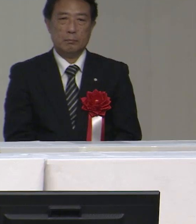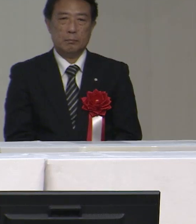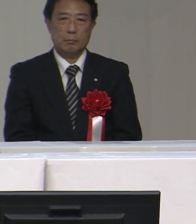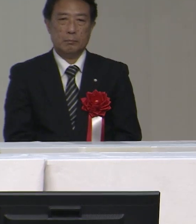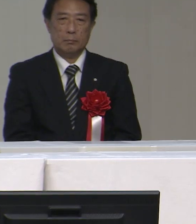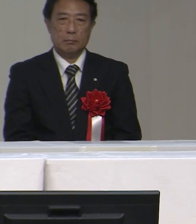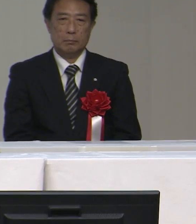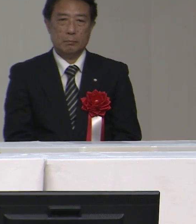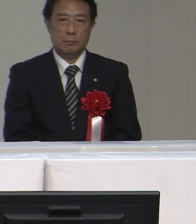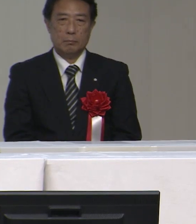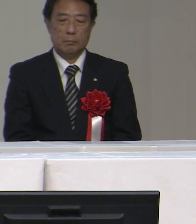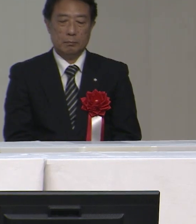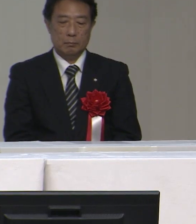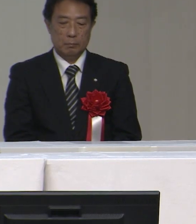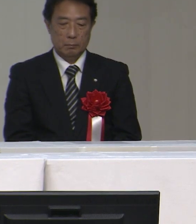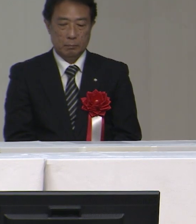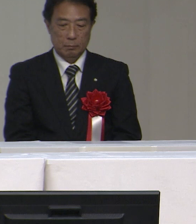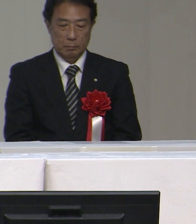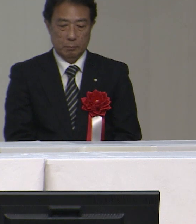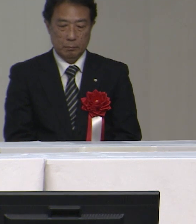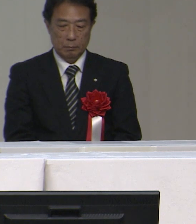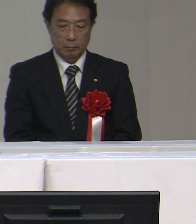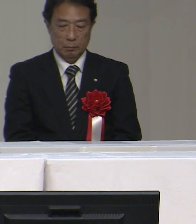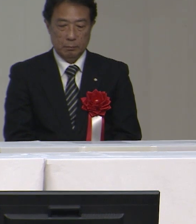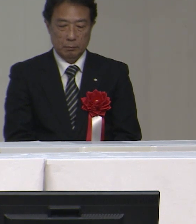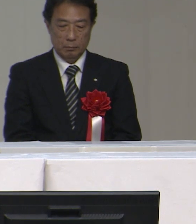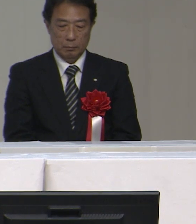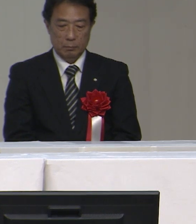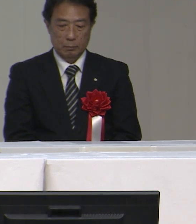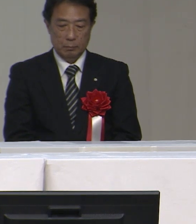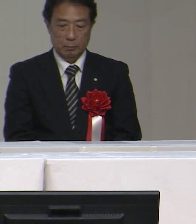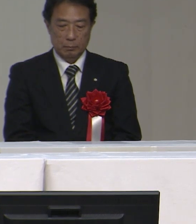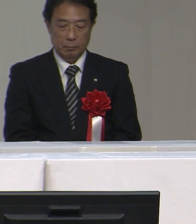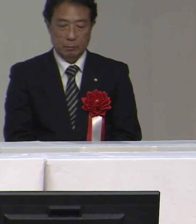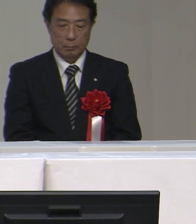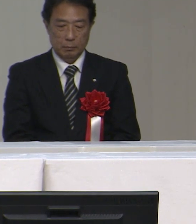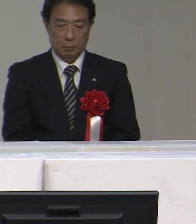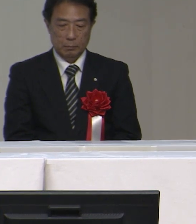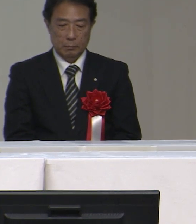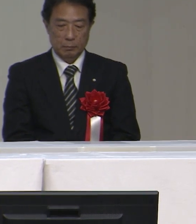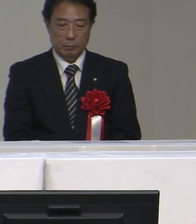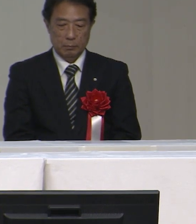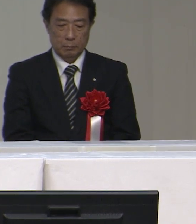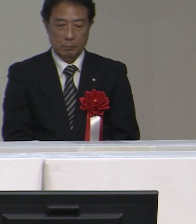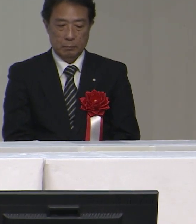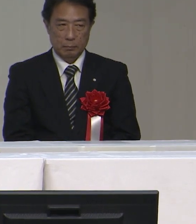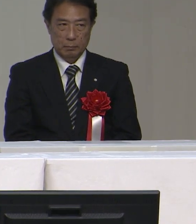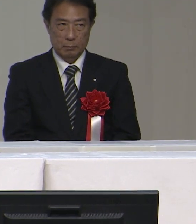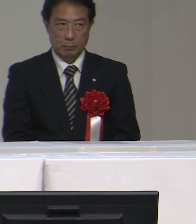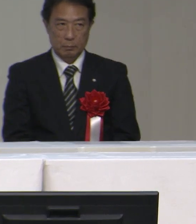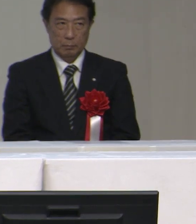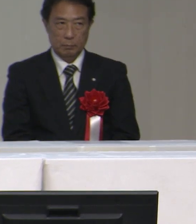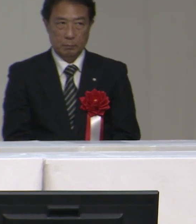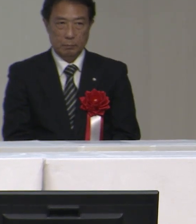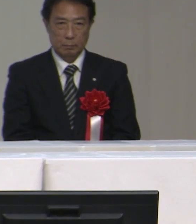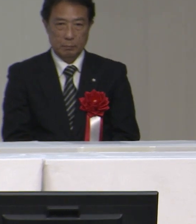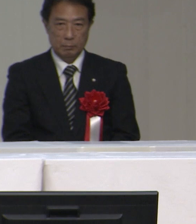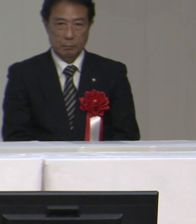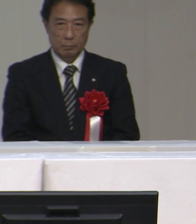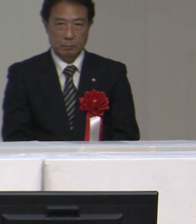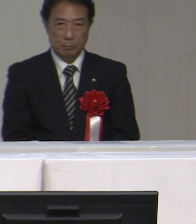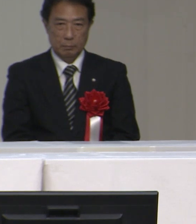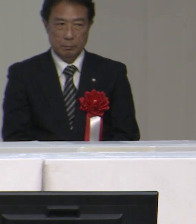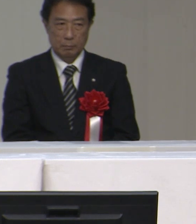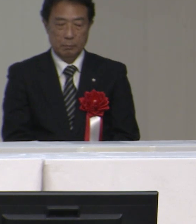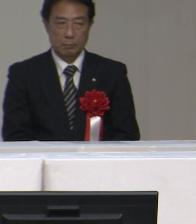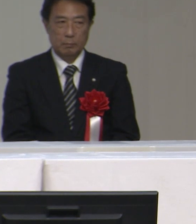中島さんは現在早稲田大学人間科学部で学ばれていますそれで